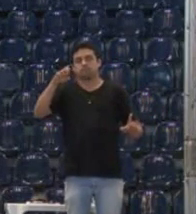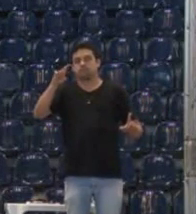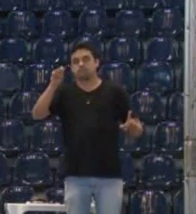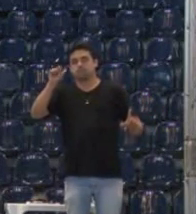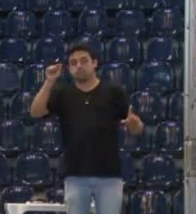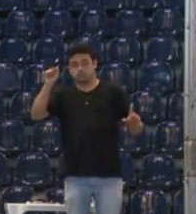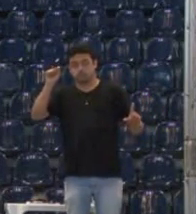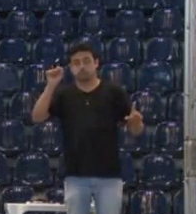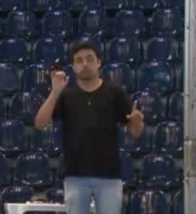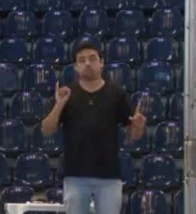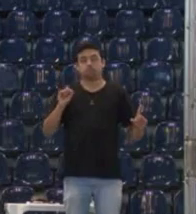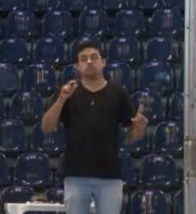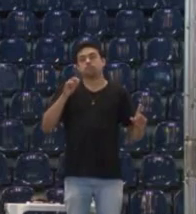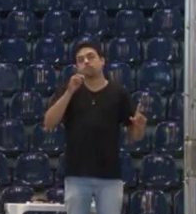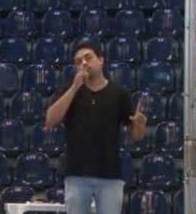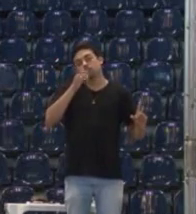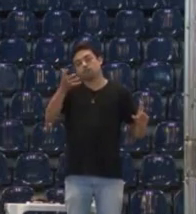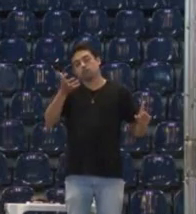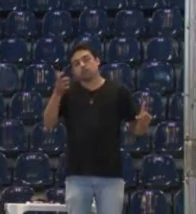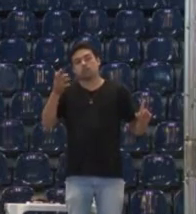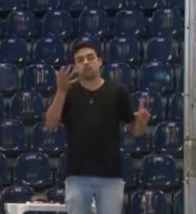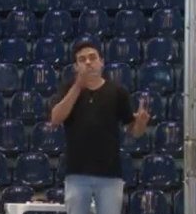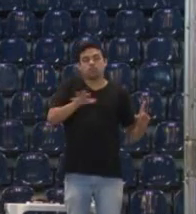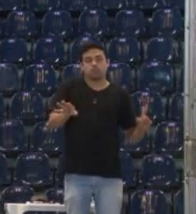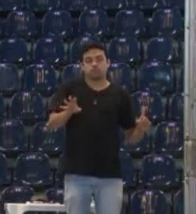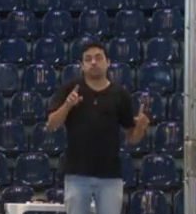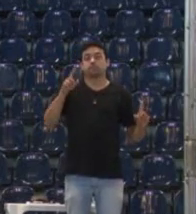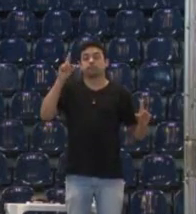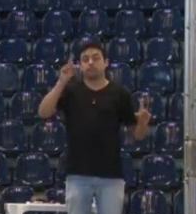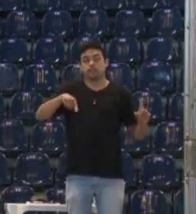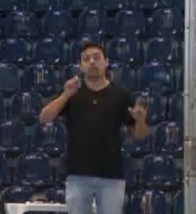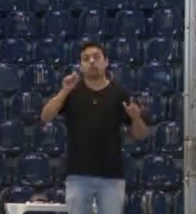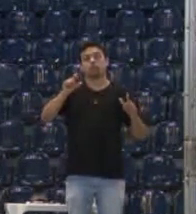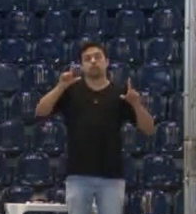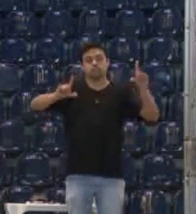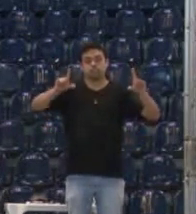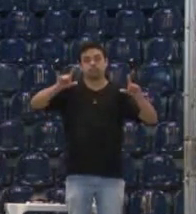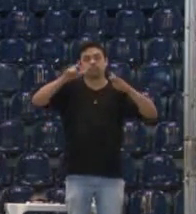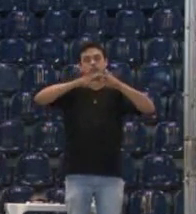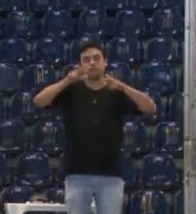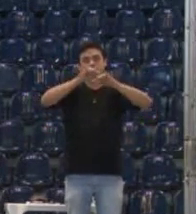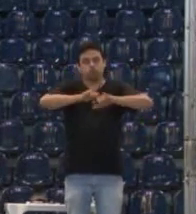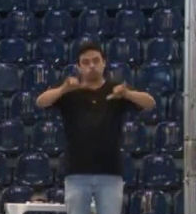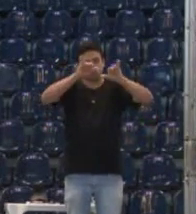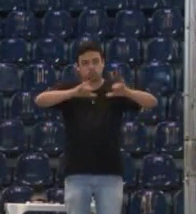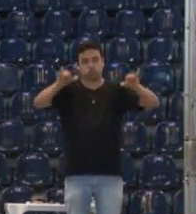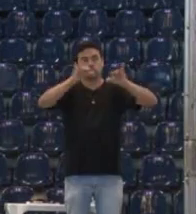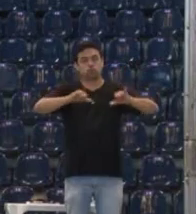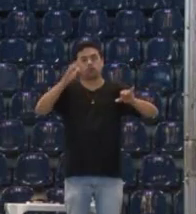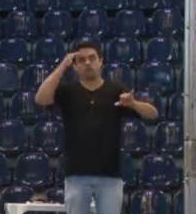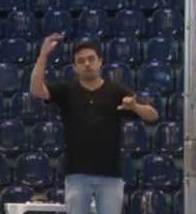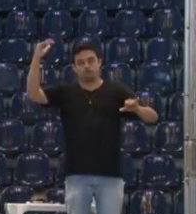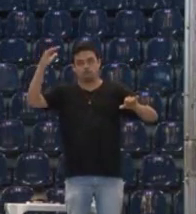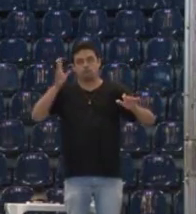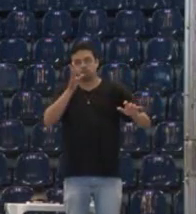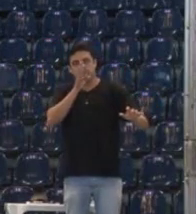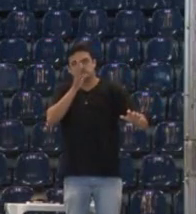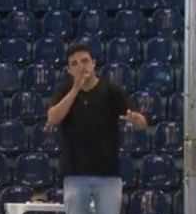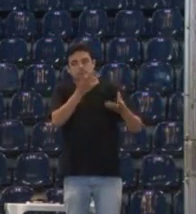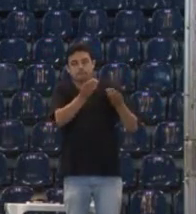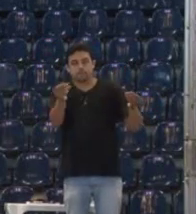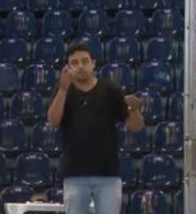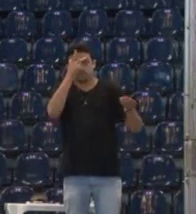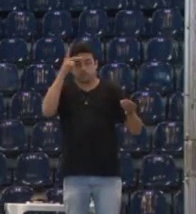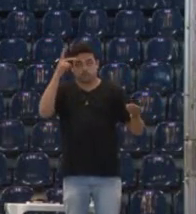não sé outra discussão é um programa de grande audiência não muito bem